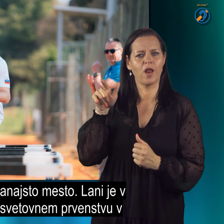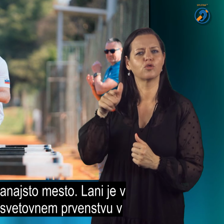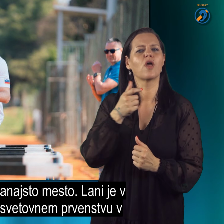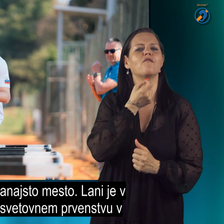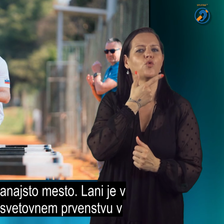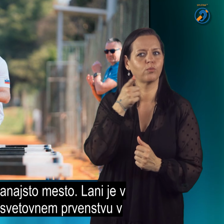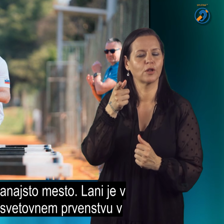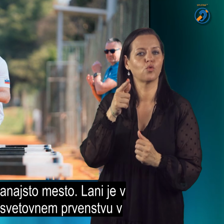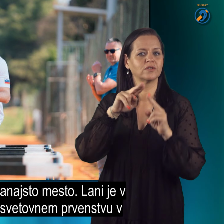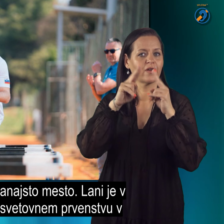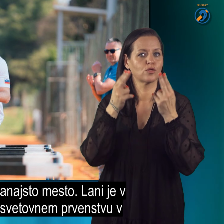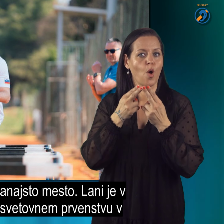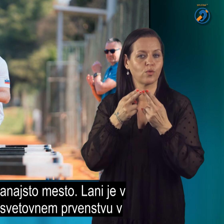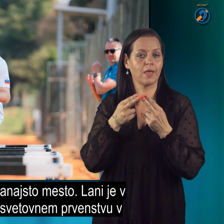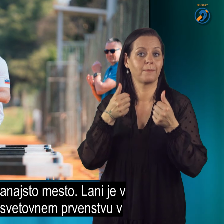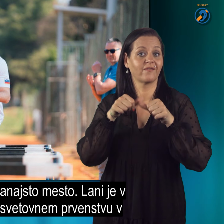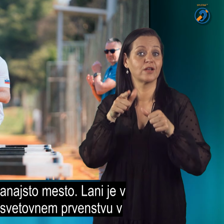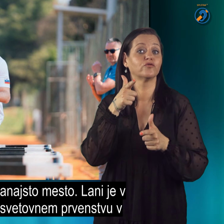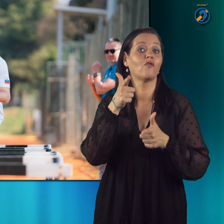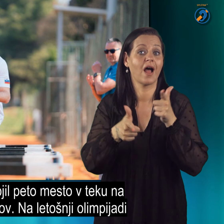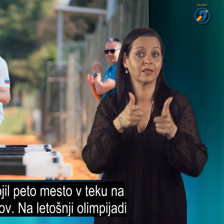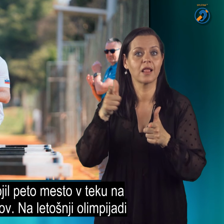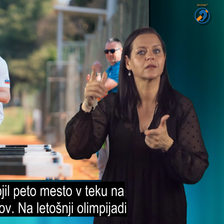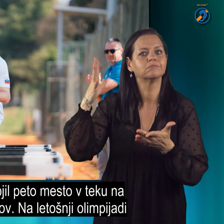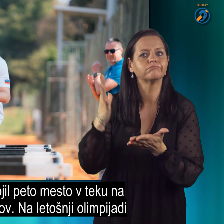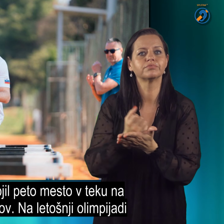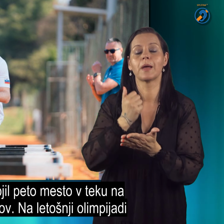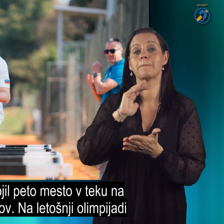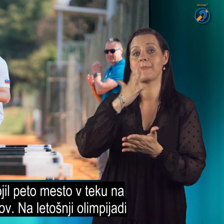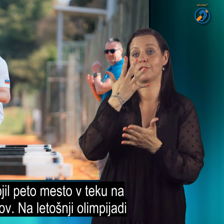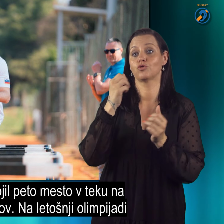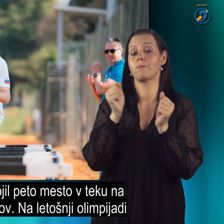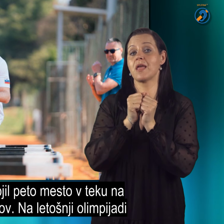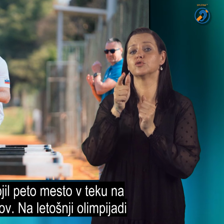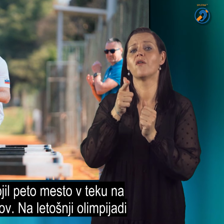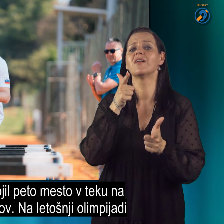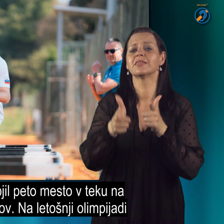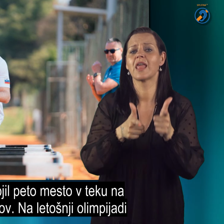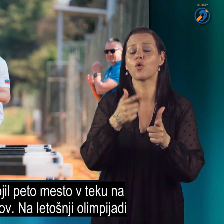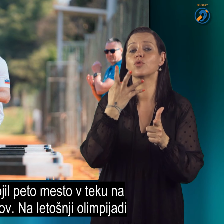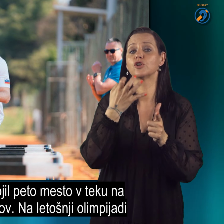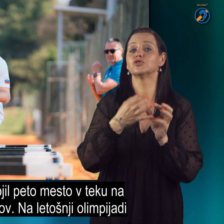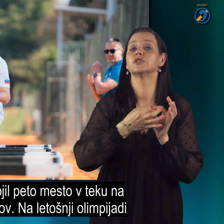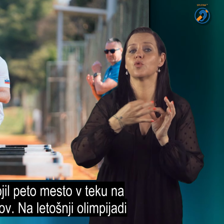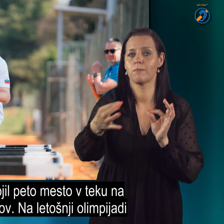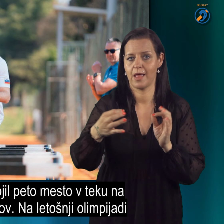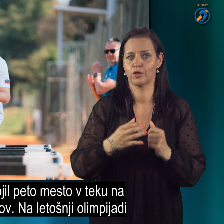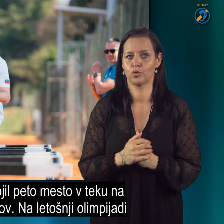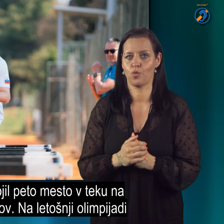Lani je v Lublinu na svetovnem prvenstvu atletiki osvojil 5. mesto v teku na 400 metrov.